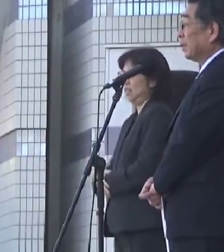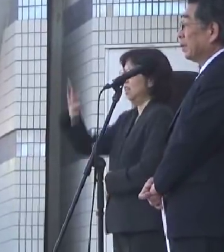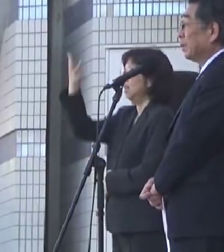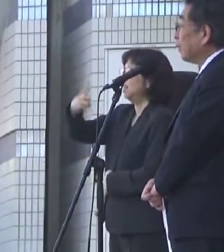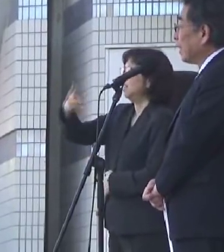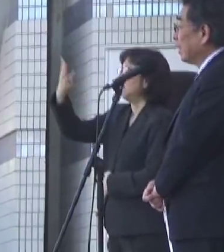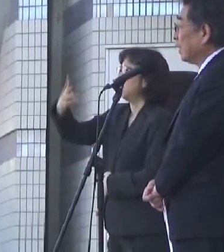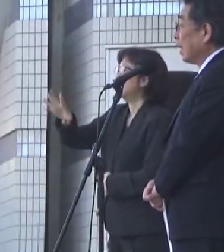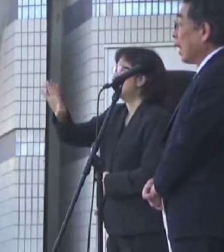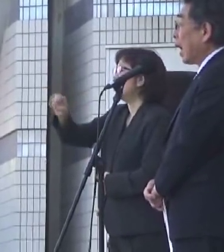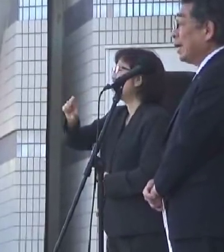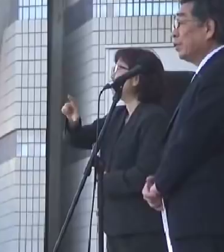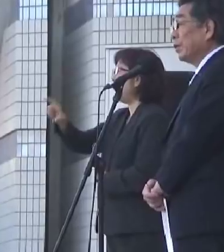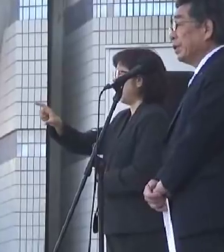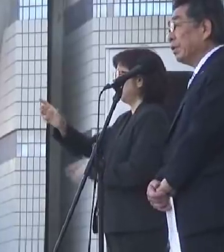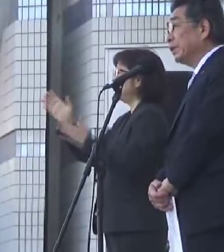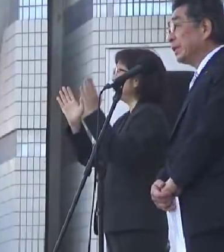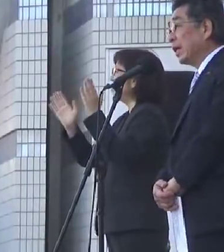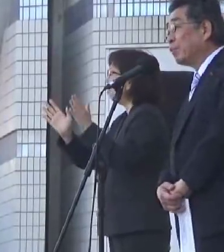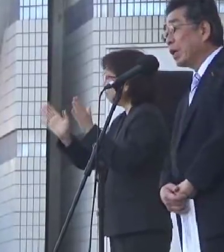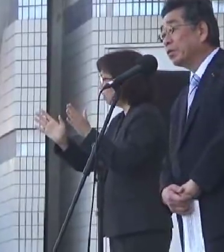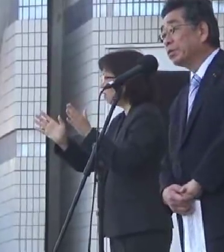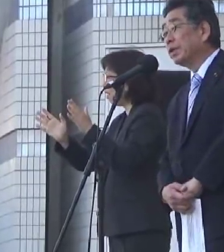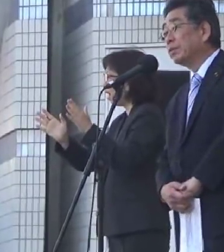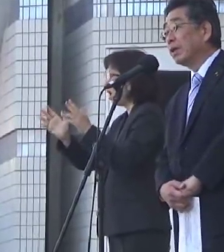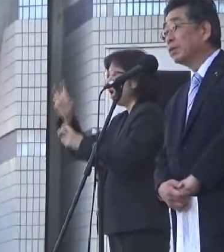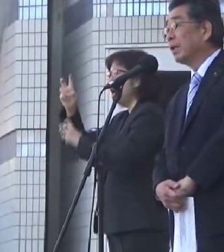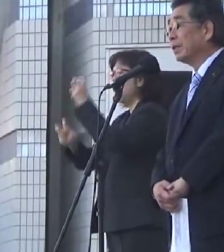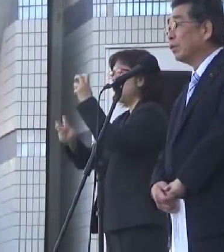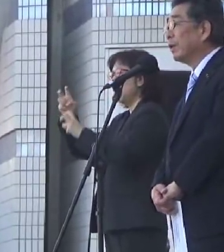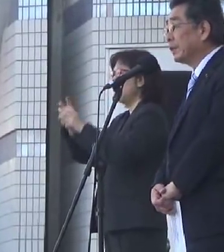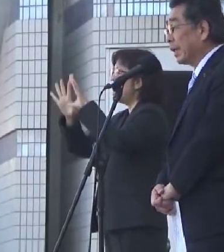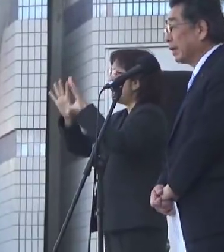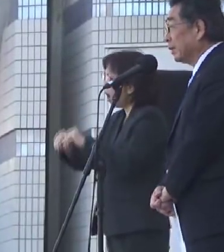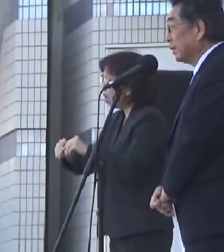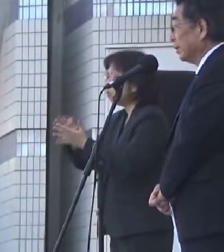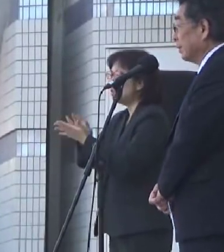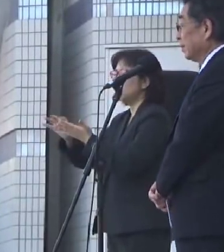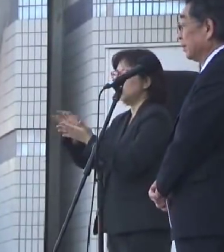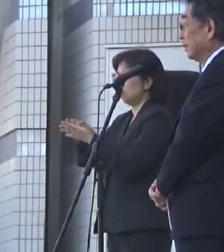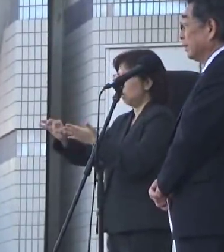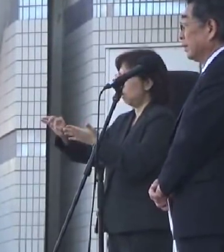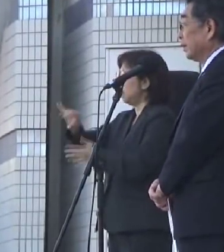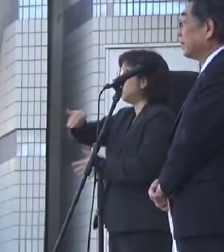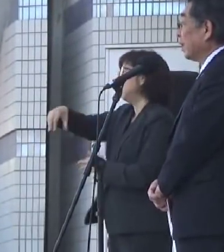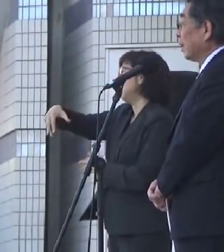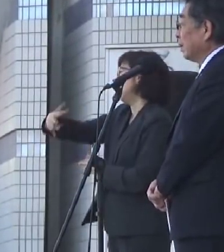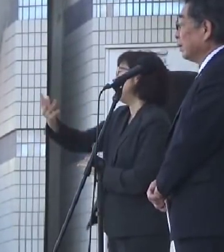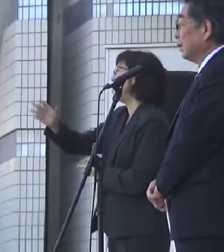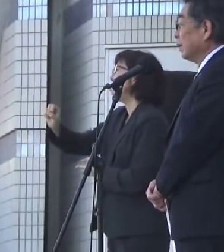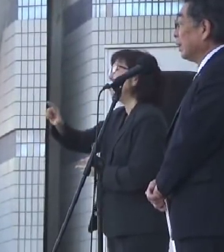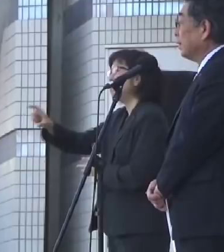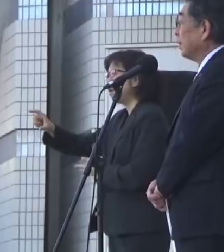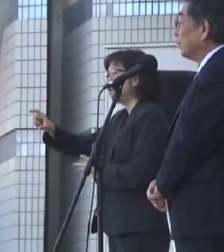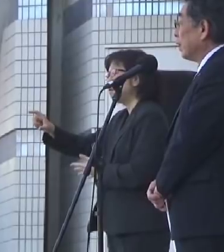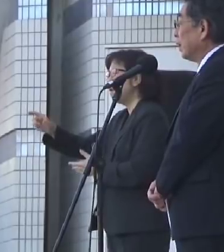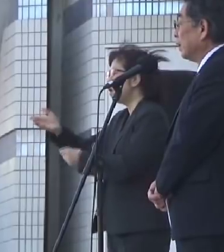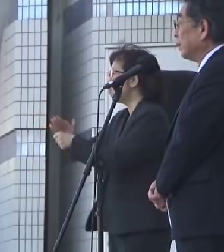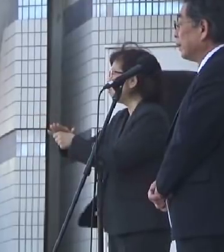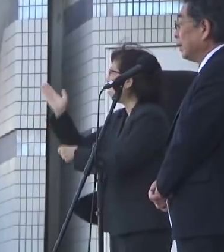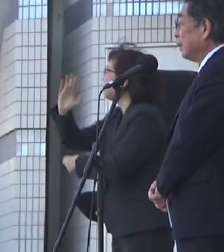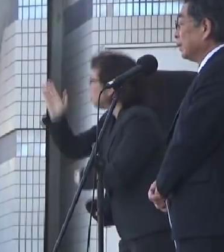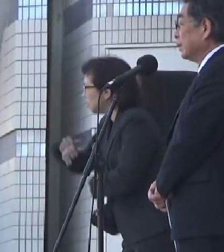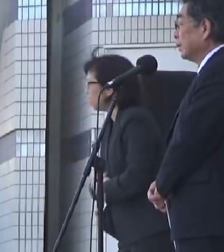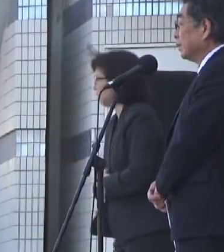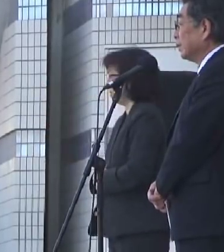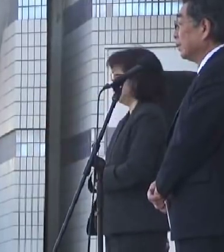円には廃炉の費用1800億円は含まれておりません。ですから原電は